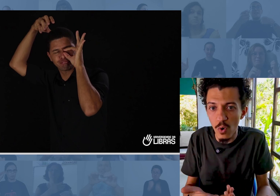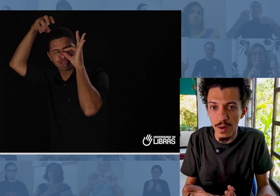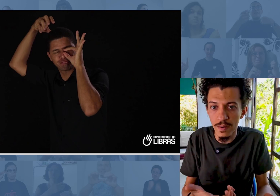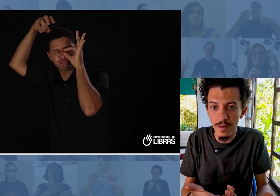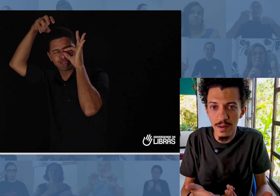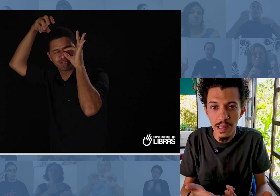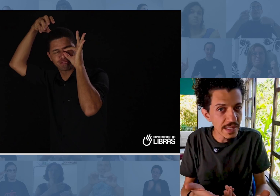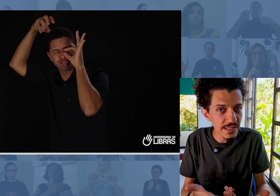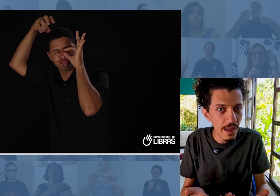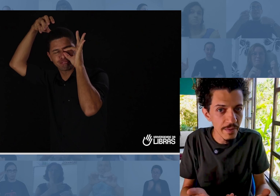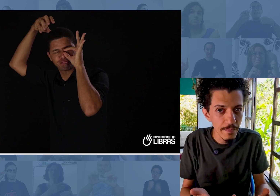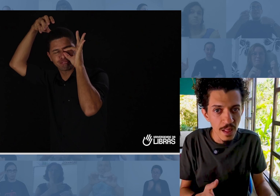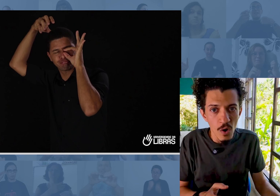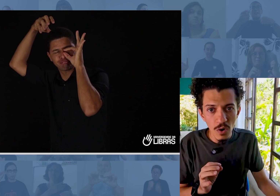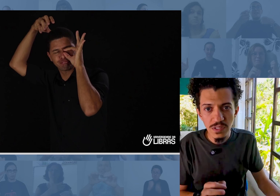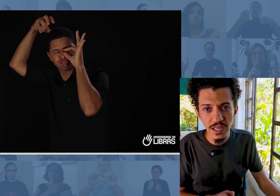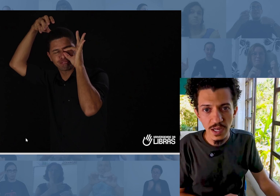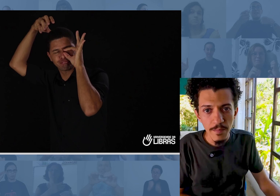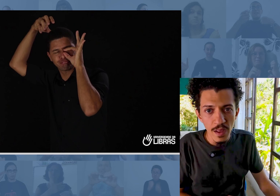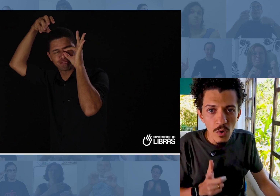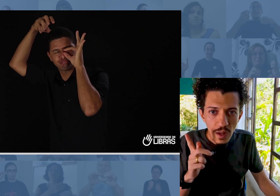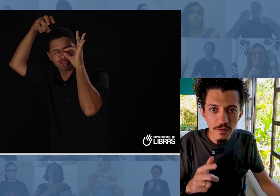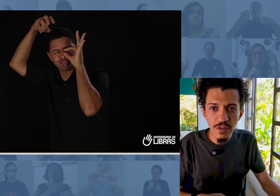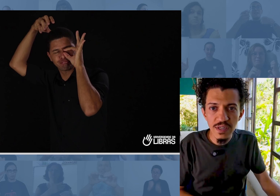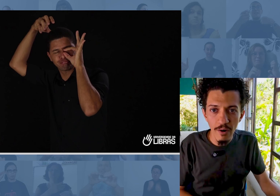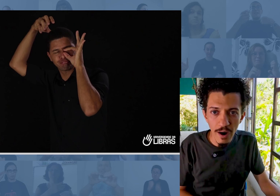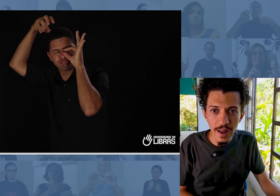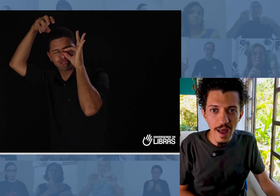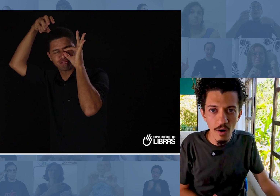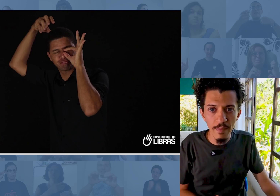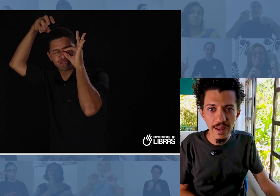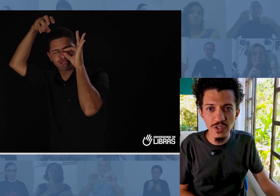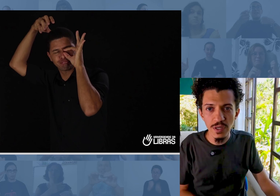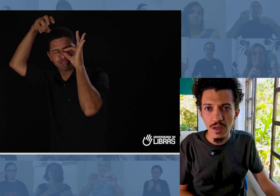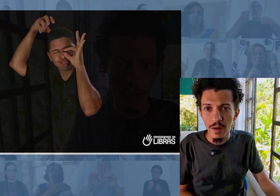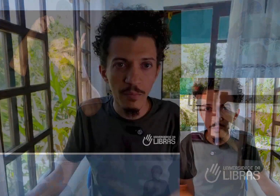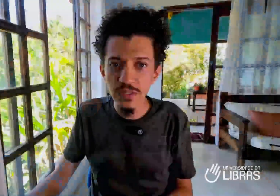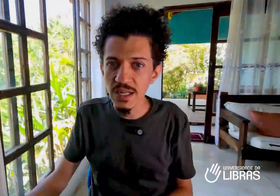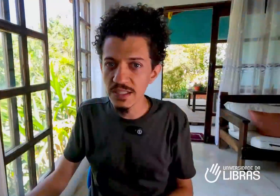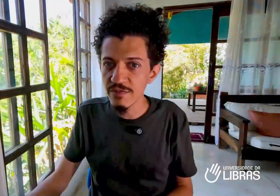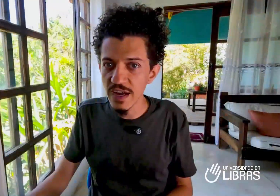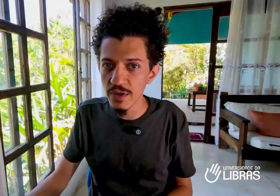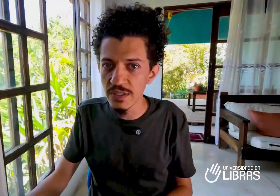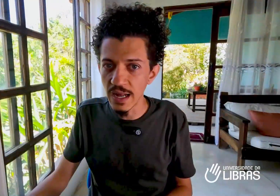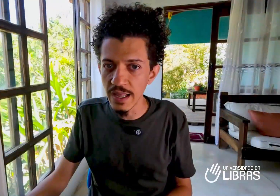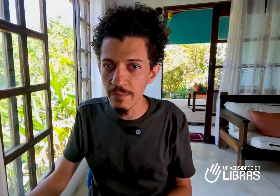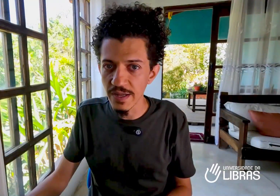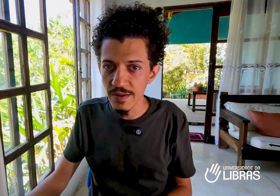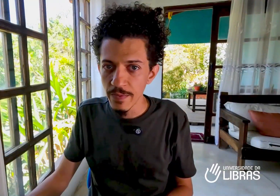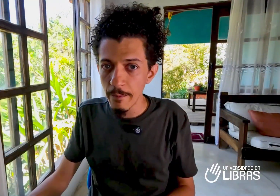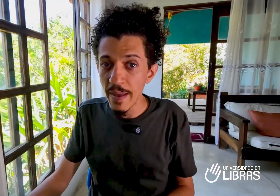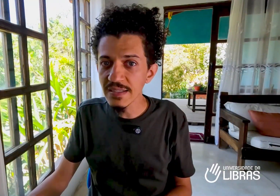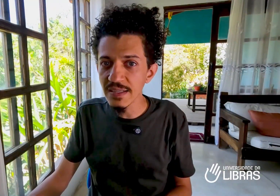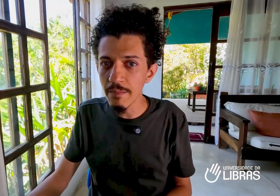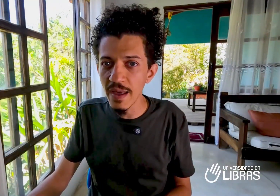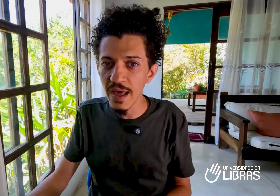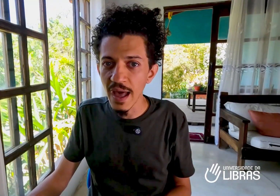coroa. Percebe? Ou seja, quando você olha realmente para os classificadores da Libras, perceber